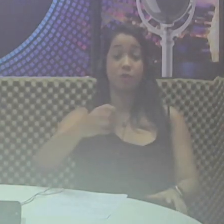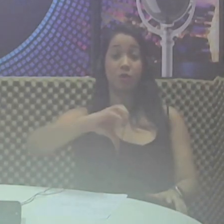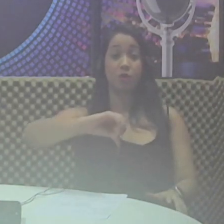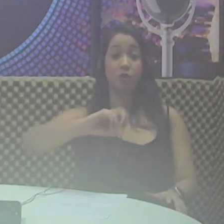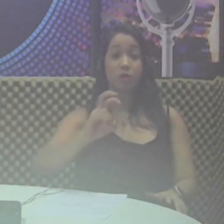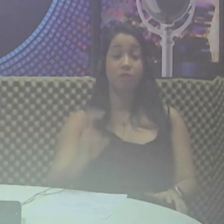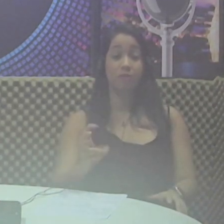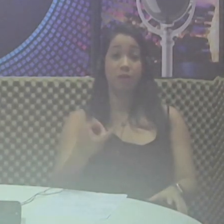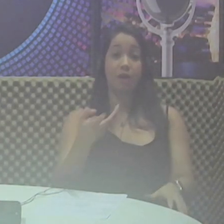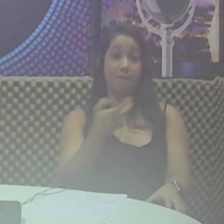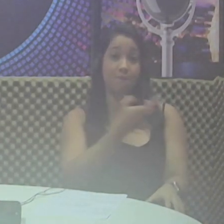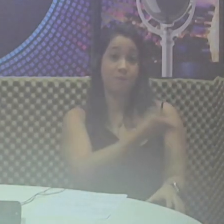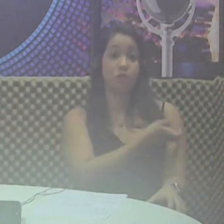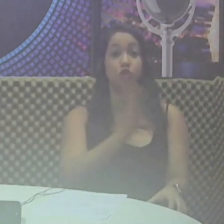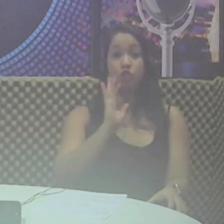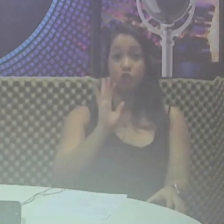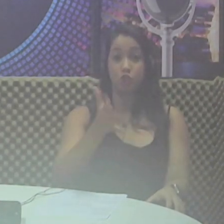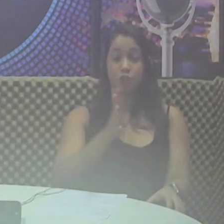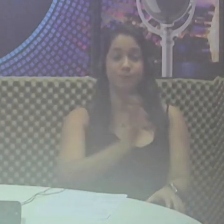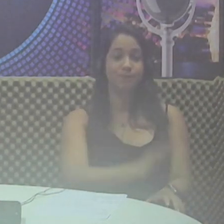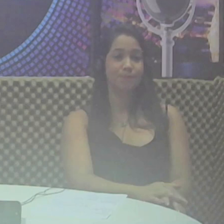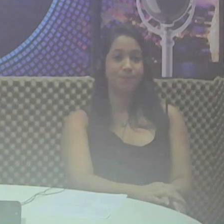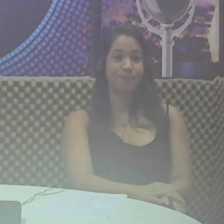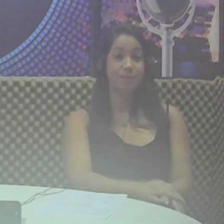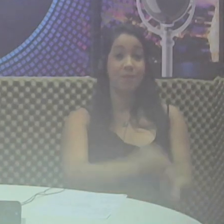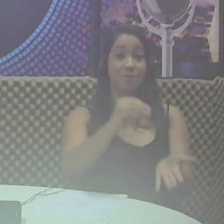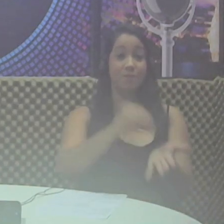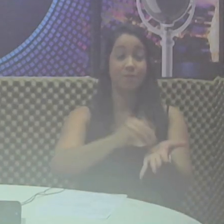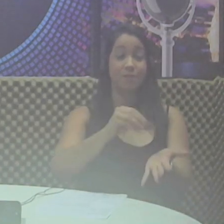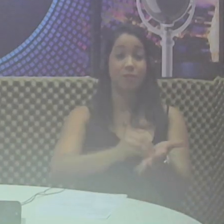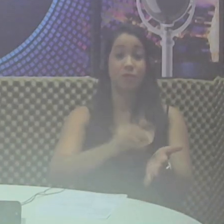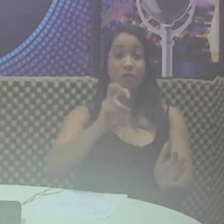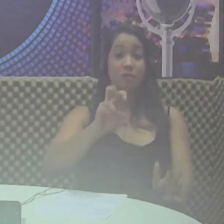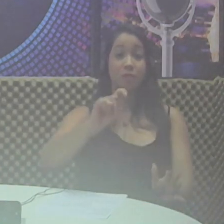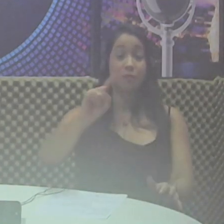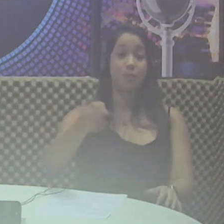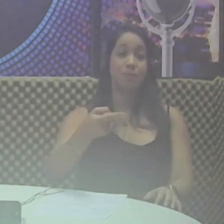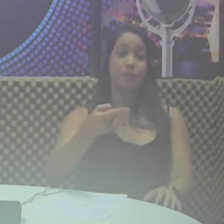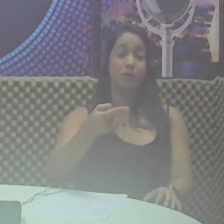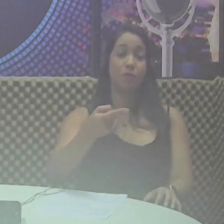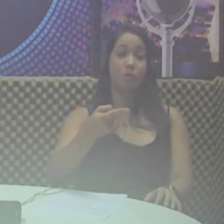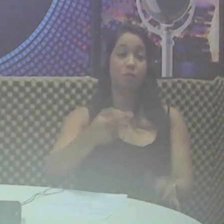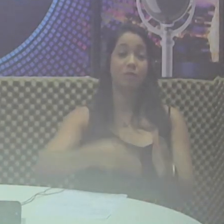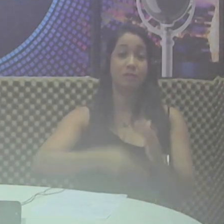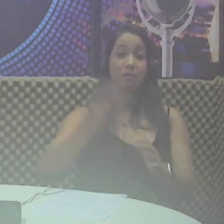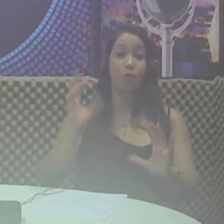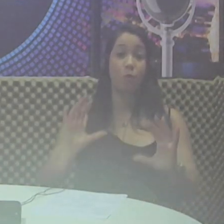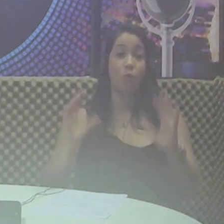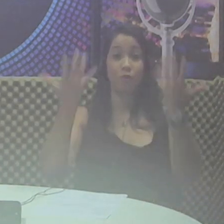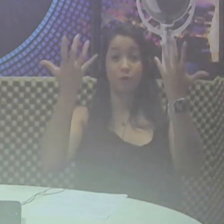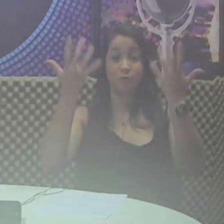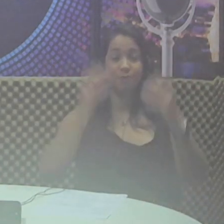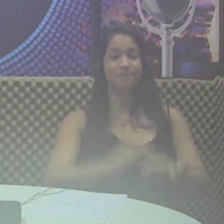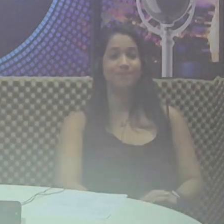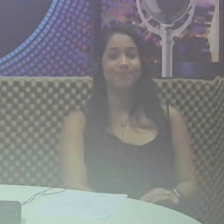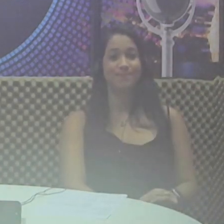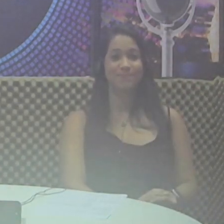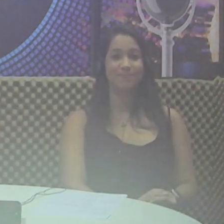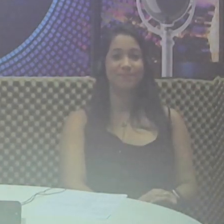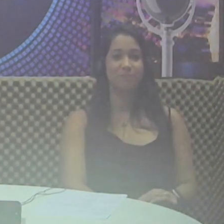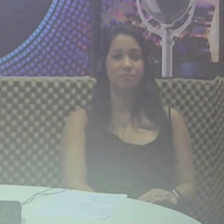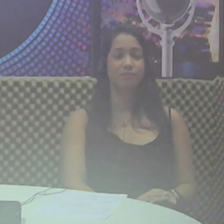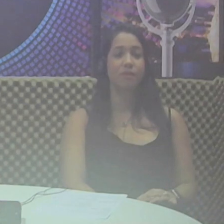7.095 doses foram aplicadas, restando cerca de 5.000 para a segunda mobilização.